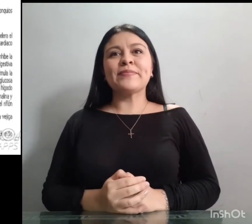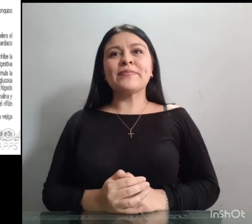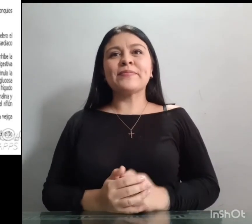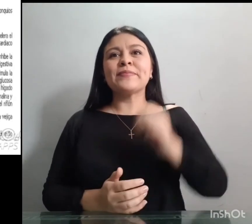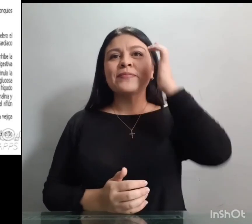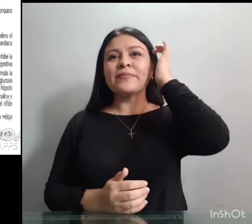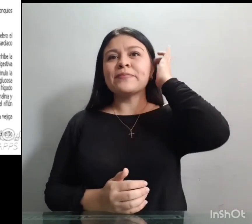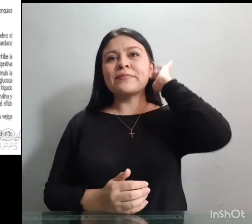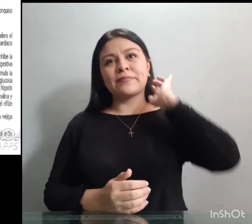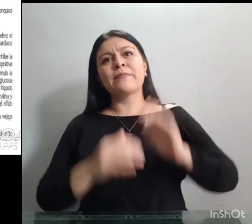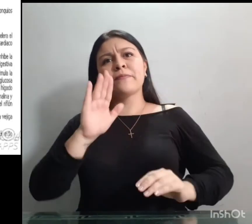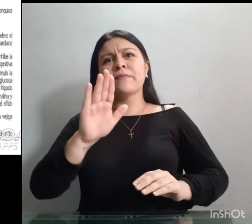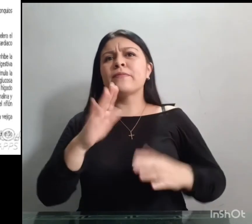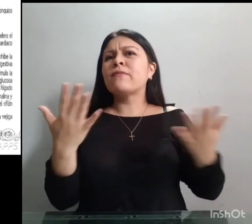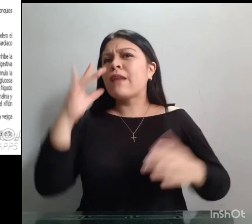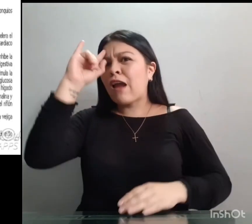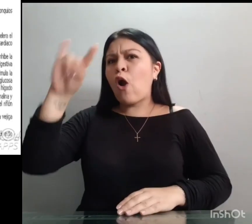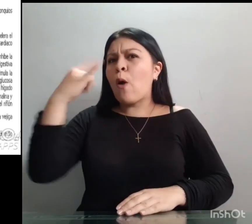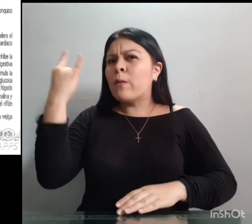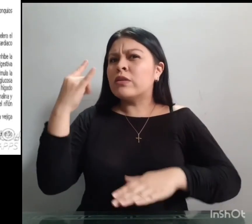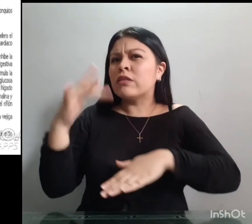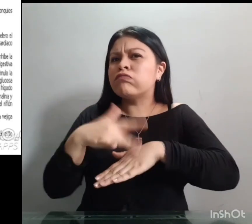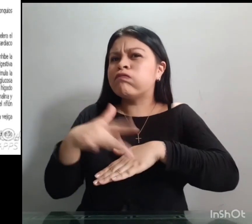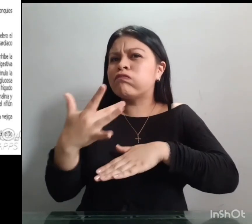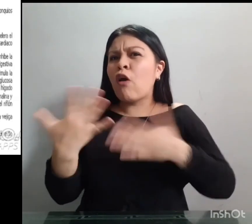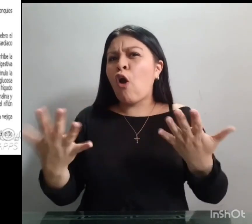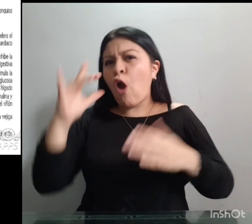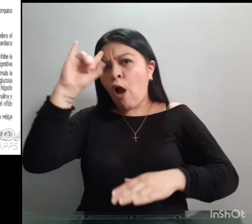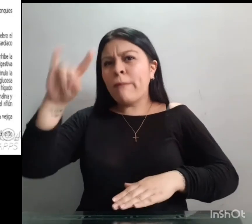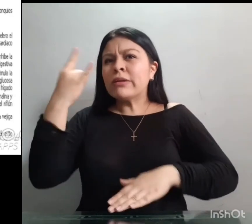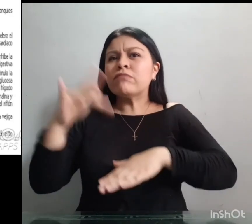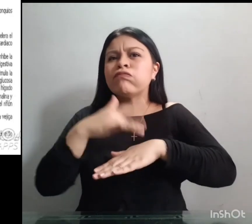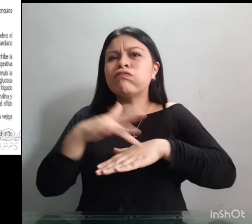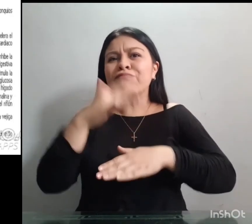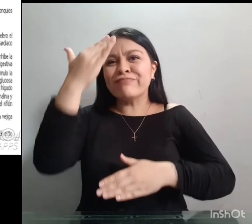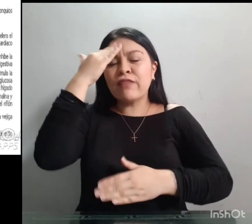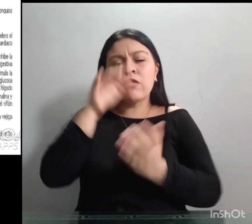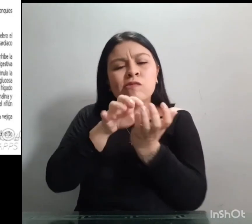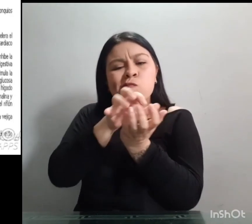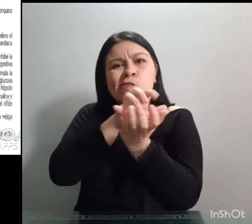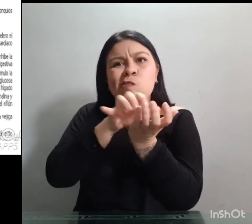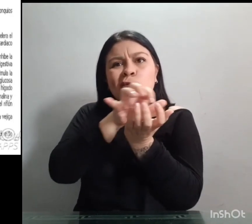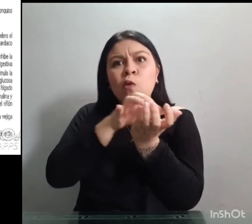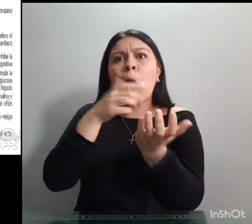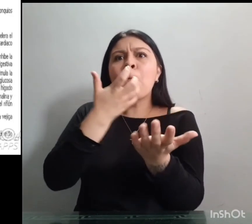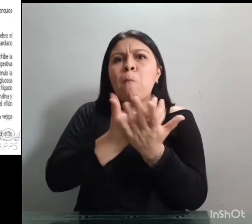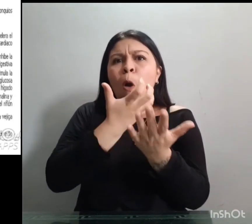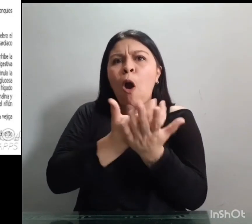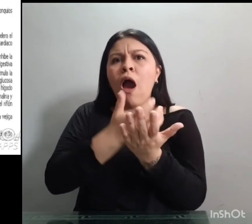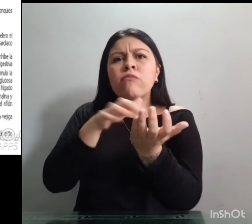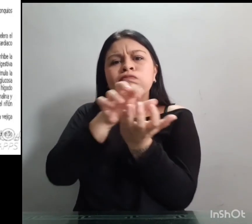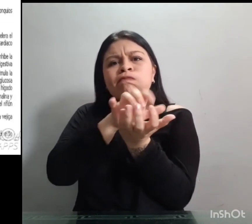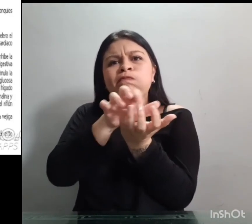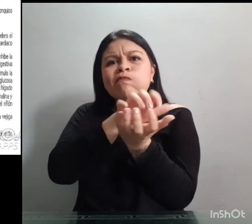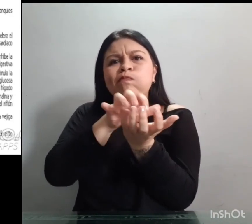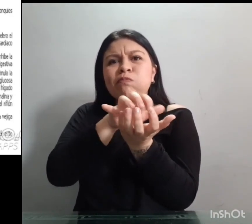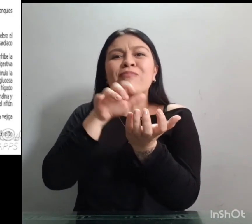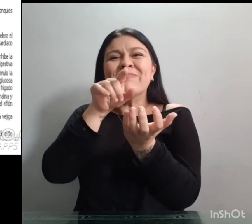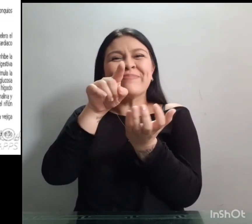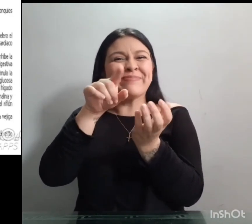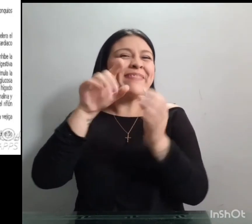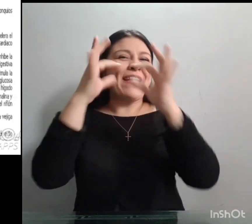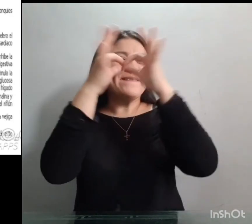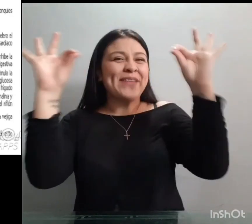el estímulo para que nosotros empecemos a salivar bastante, a producir bastante saliva y decimos, ay, se me aguó la boca ante